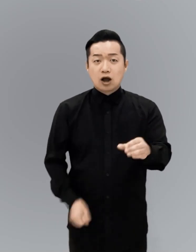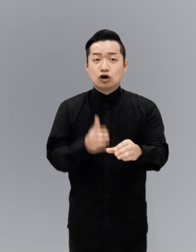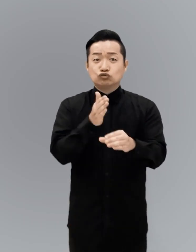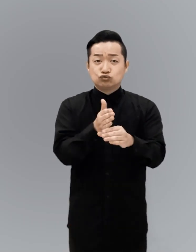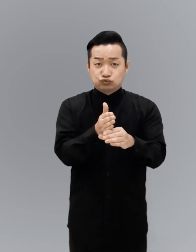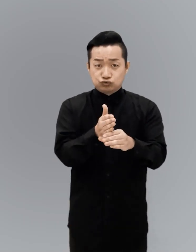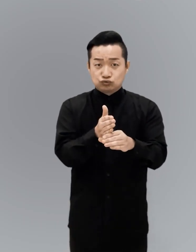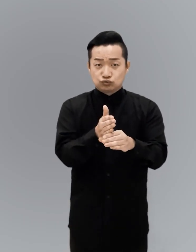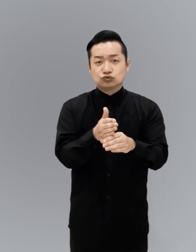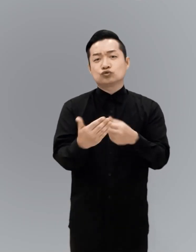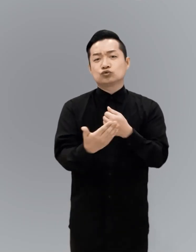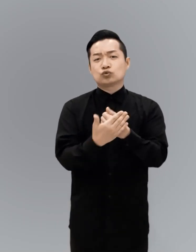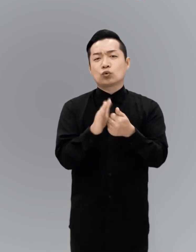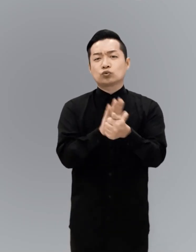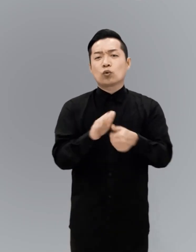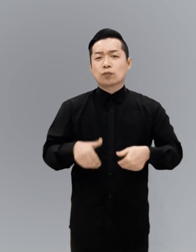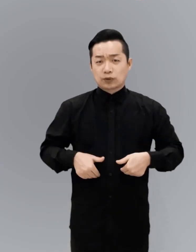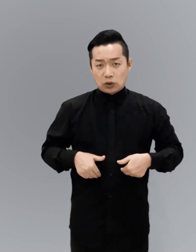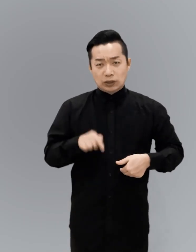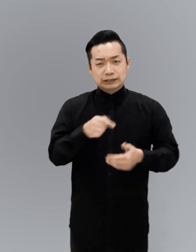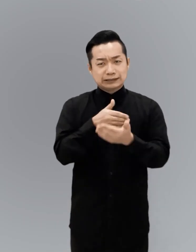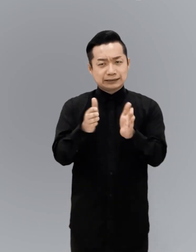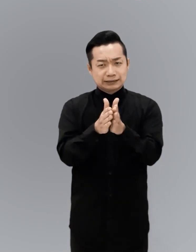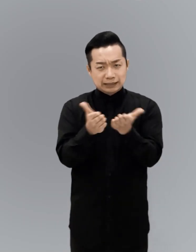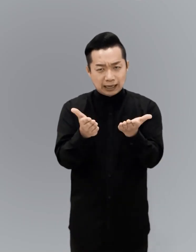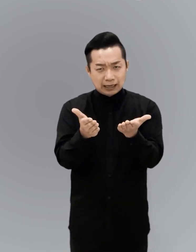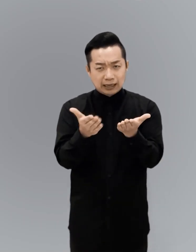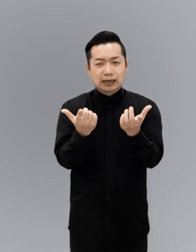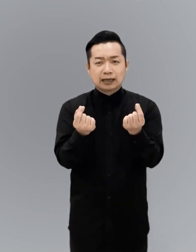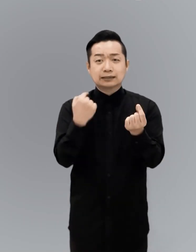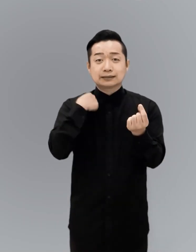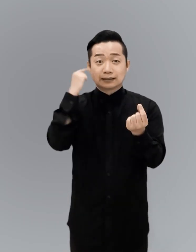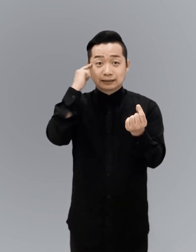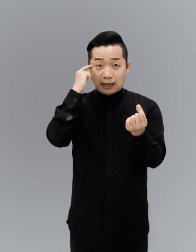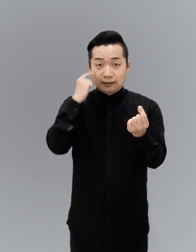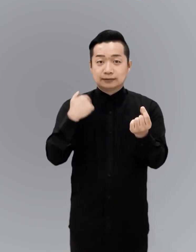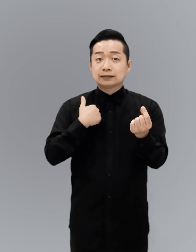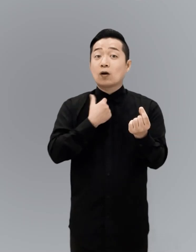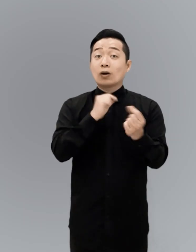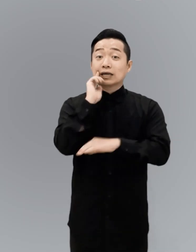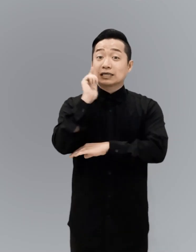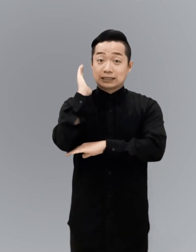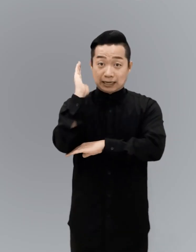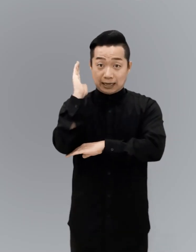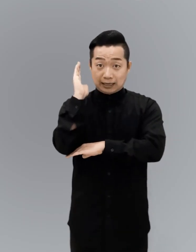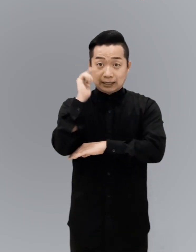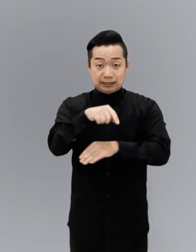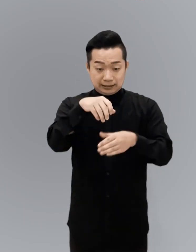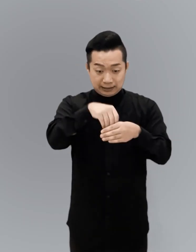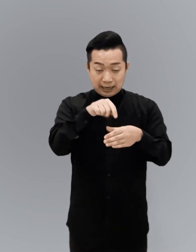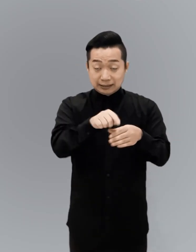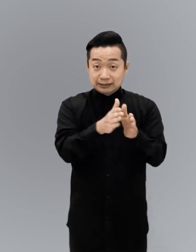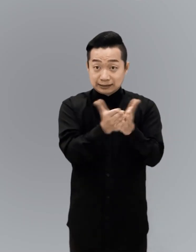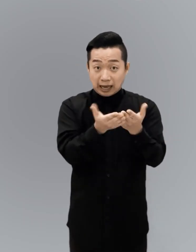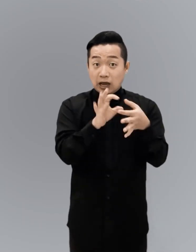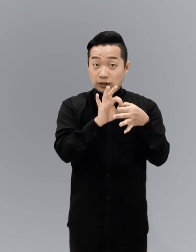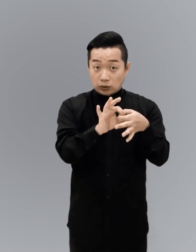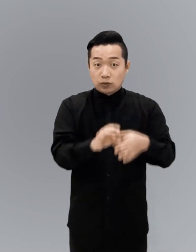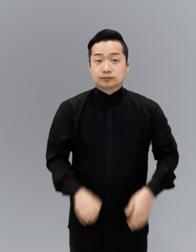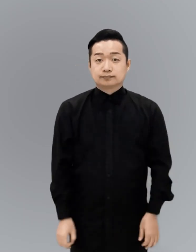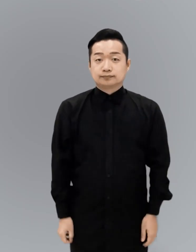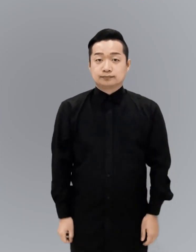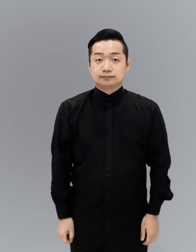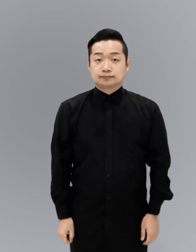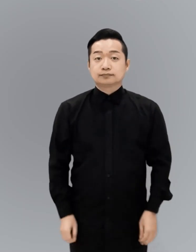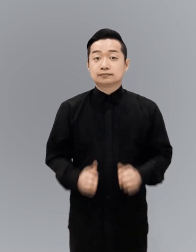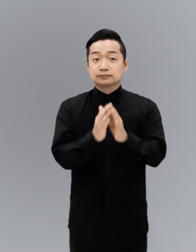마중물 같은 게 필요했고, 그게 그림책이었던 것 같아요. 제가 하고 싶은 이야기가 담겨있는 이